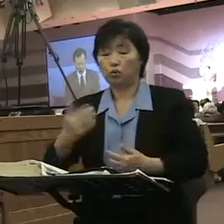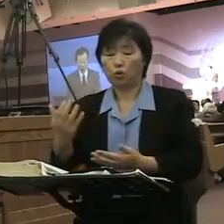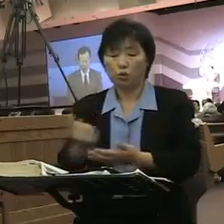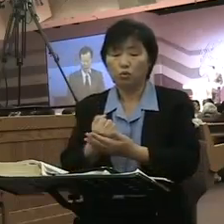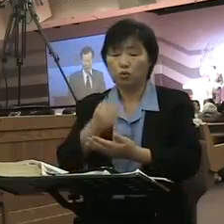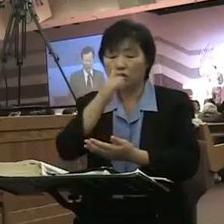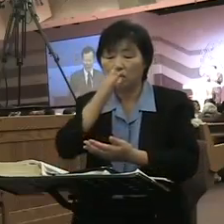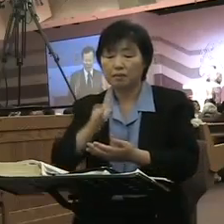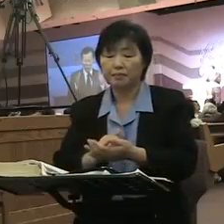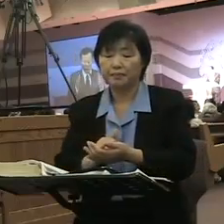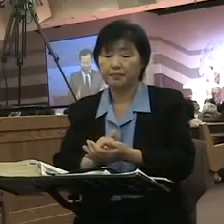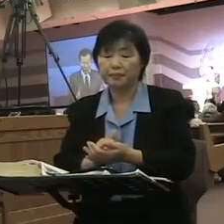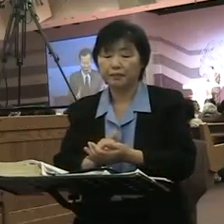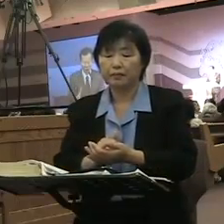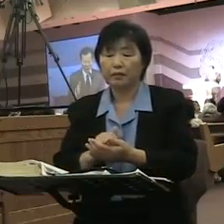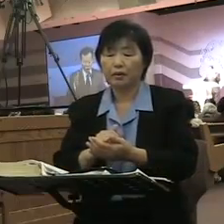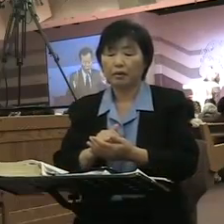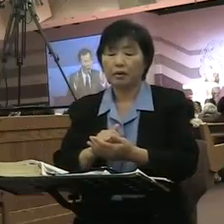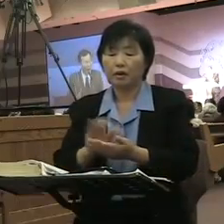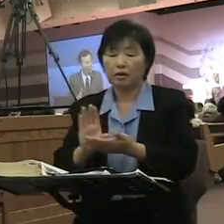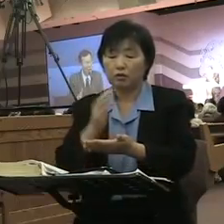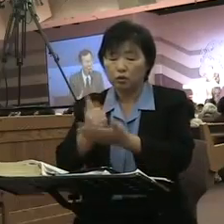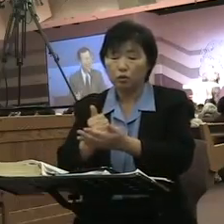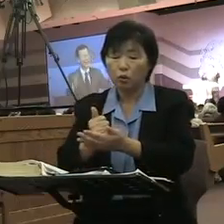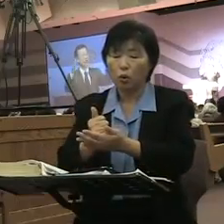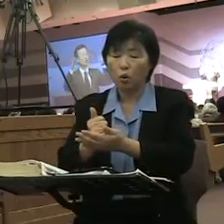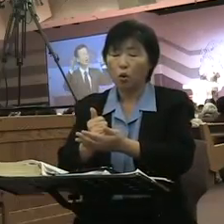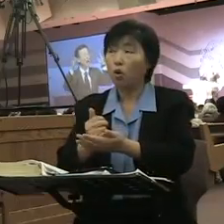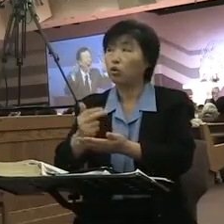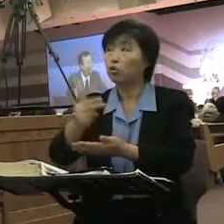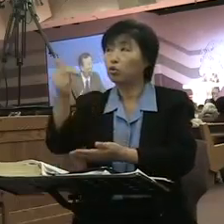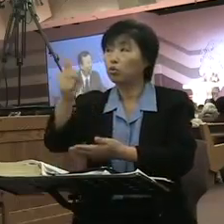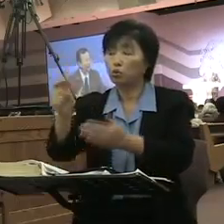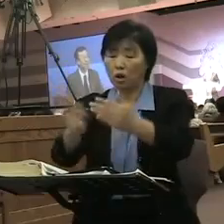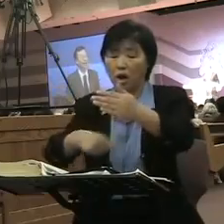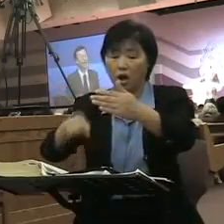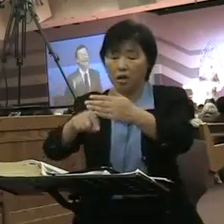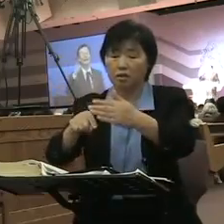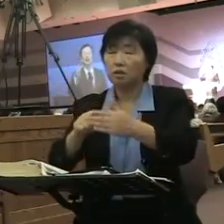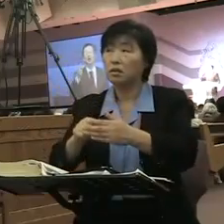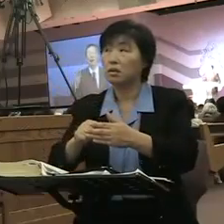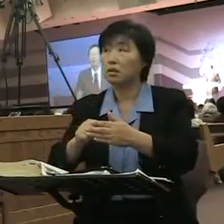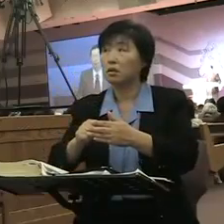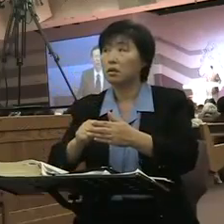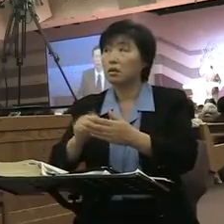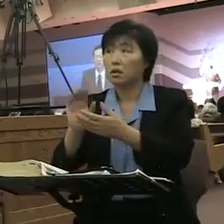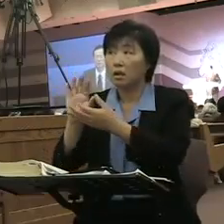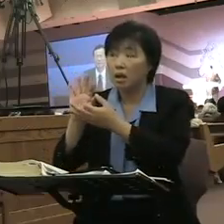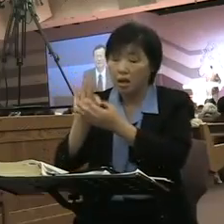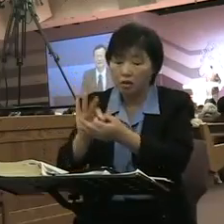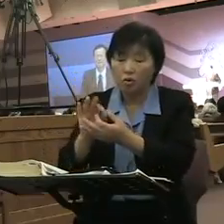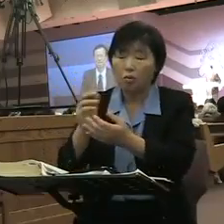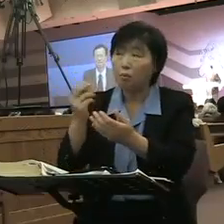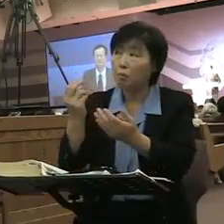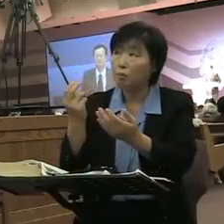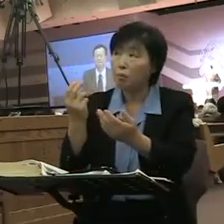그래서 성경을 보면은 그리스도 안에서, 주 안에서, 예수님 안에서라는 말이 계속 반복되고